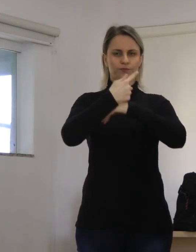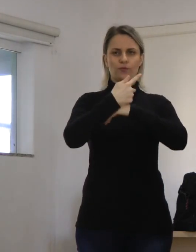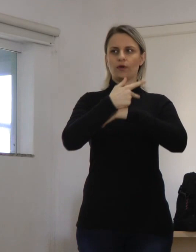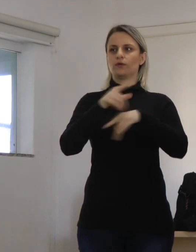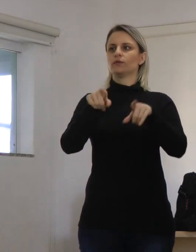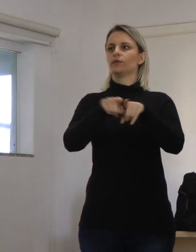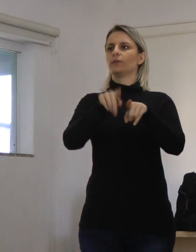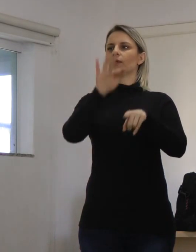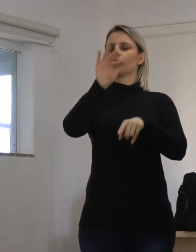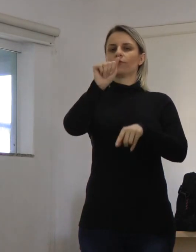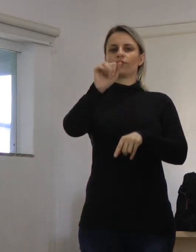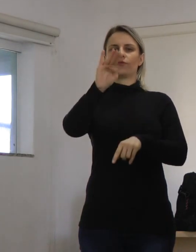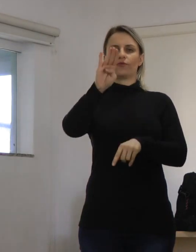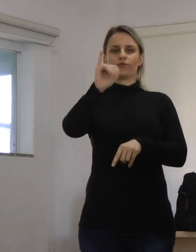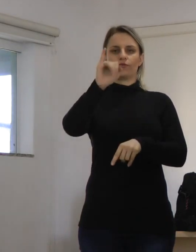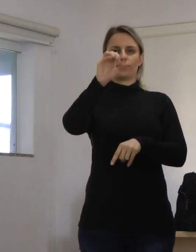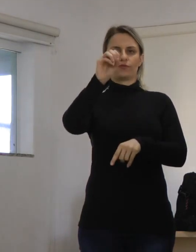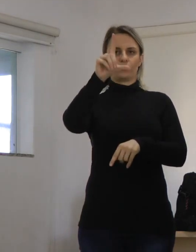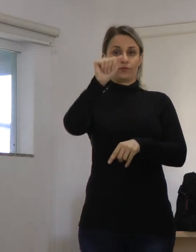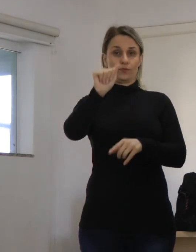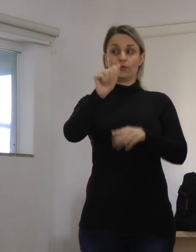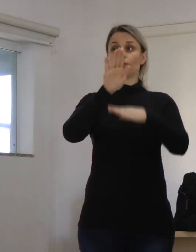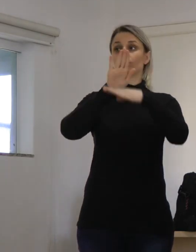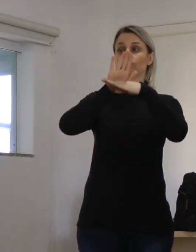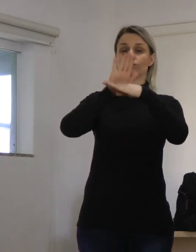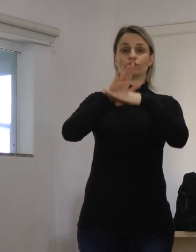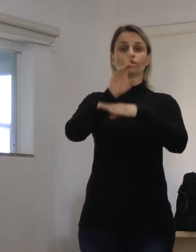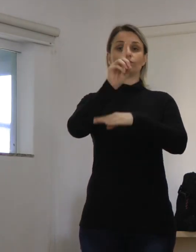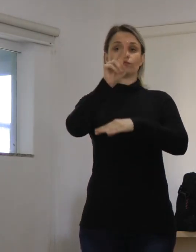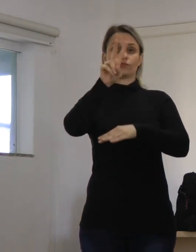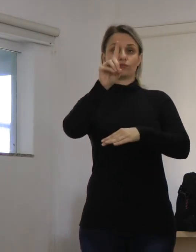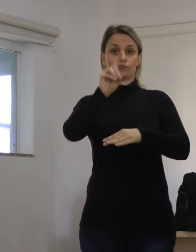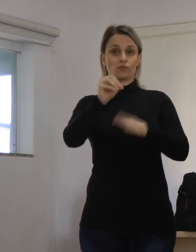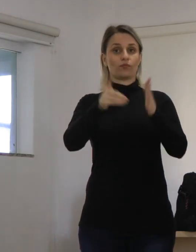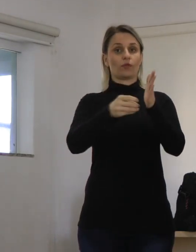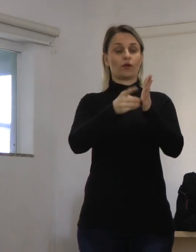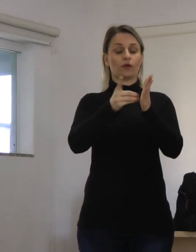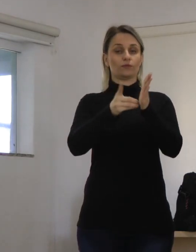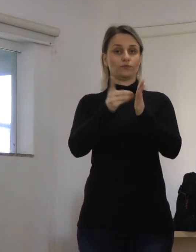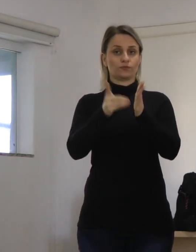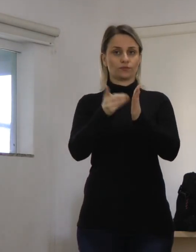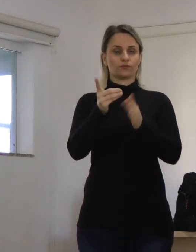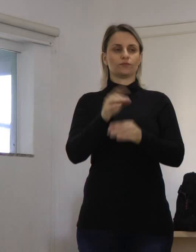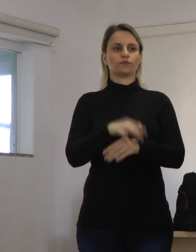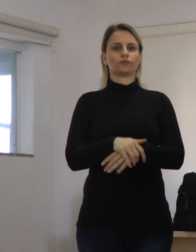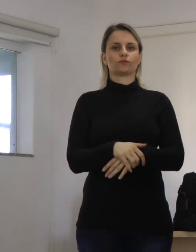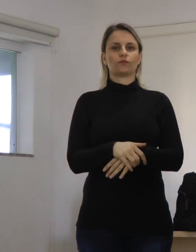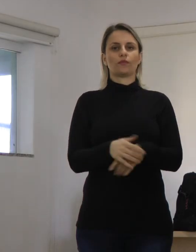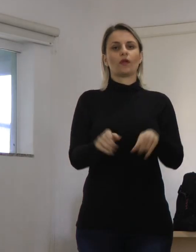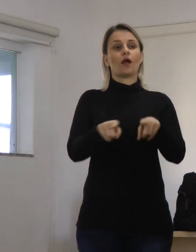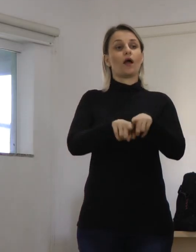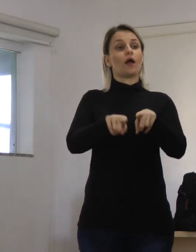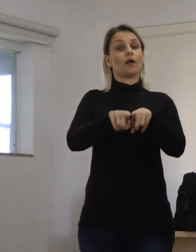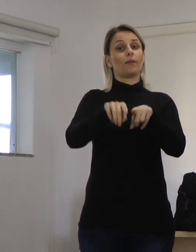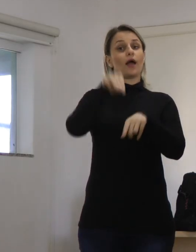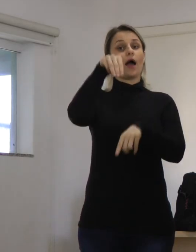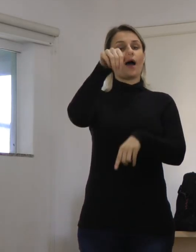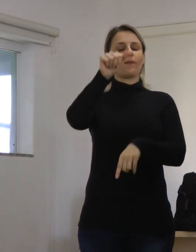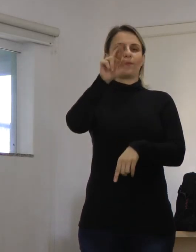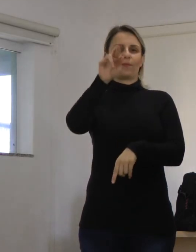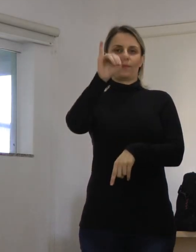Fabiola lá nos DVDs e nos CDs, e especialmente a nossa querida Marinei